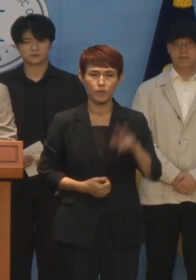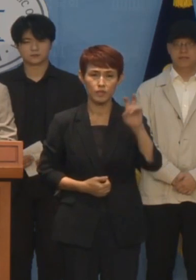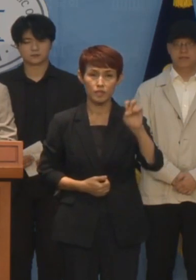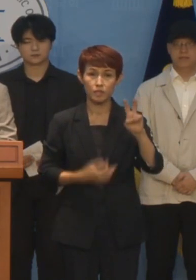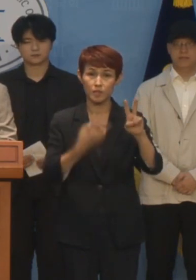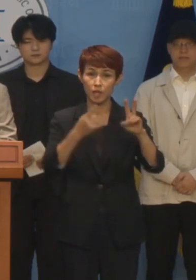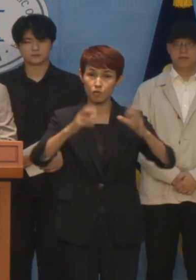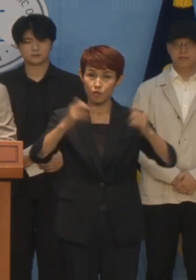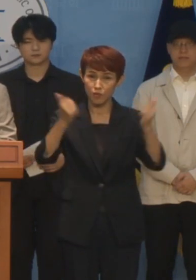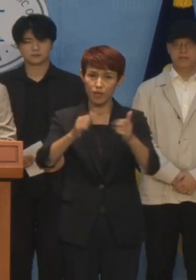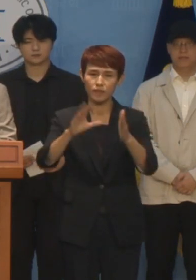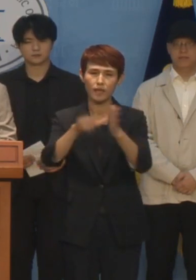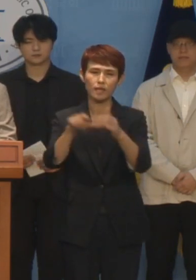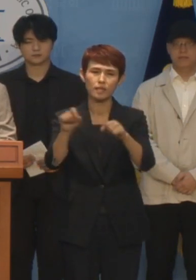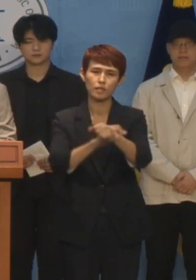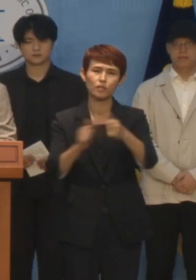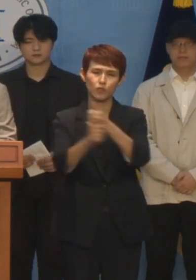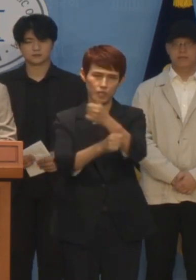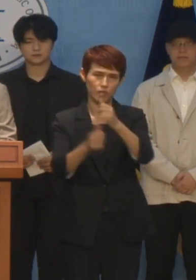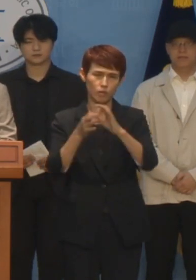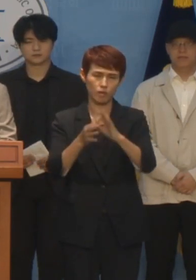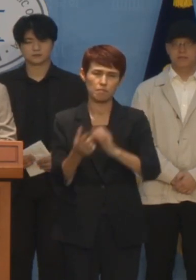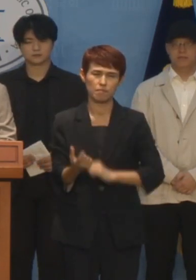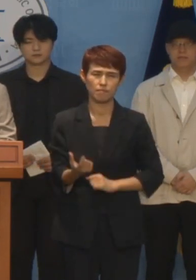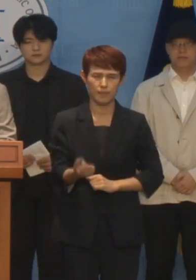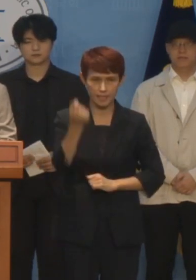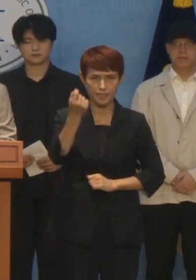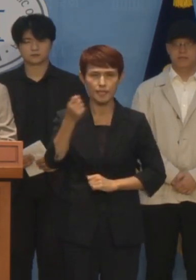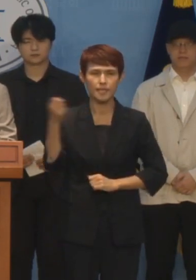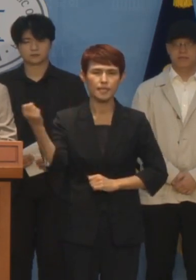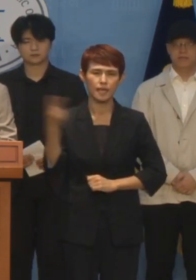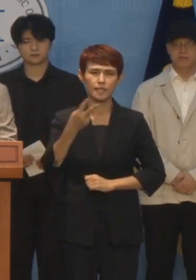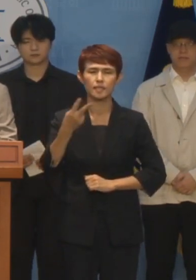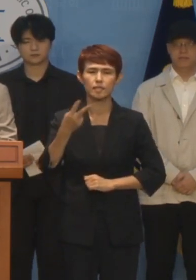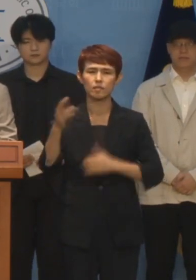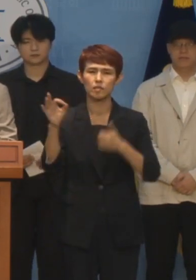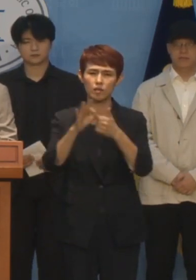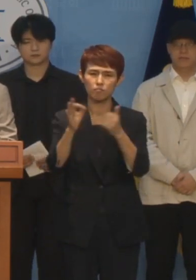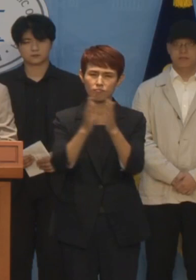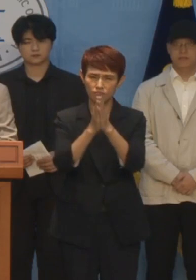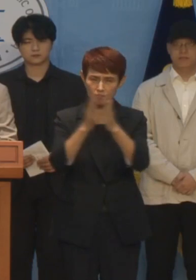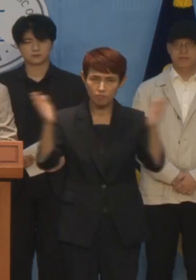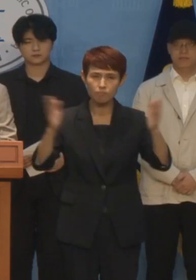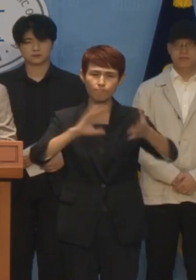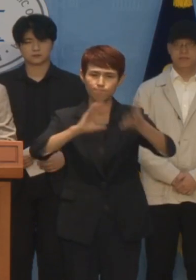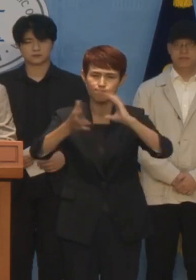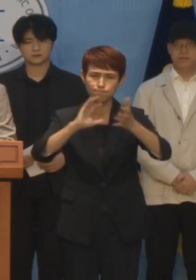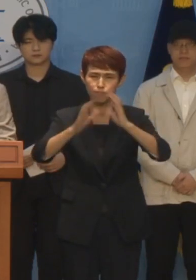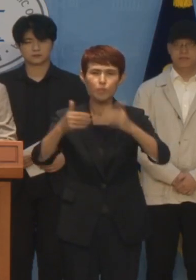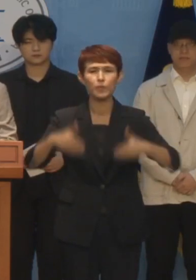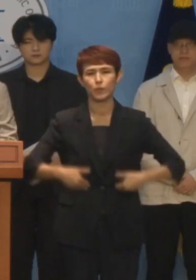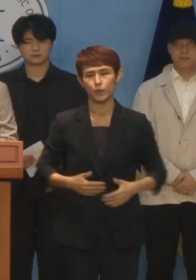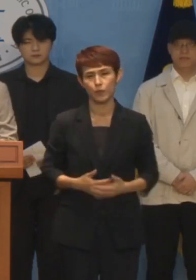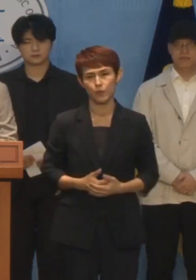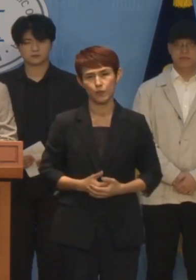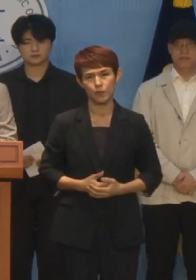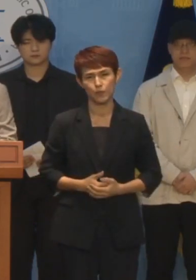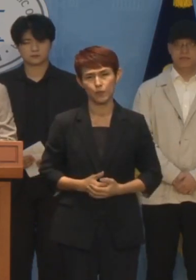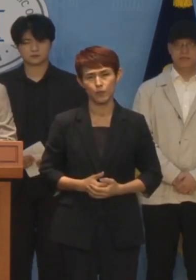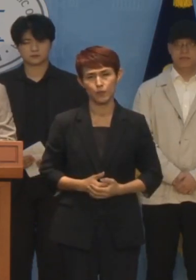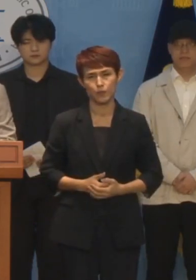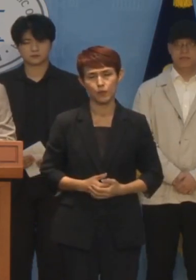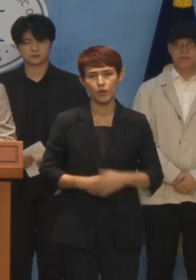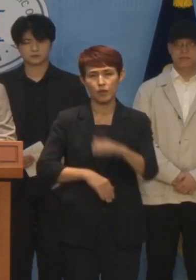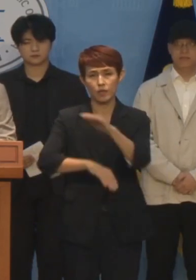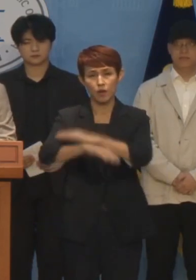22대 국회 특위를 통해서 신속히 다시 연금 열차를 달리게 해야 합니다.